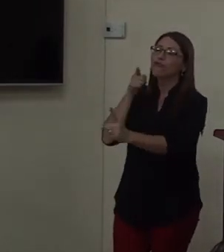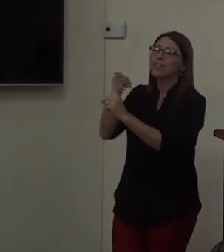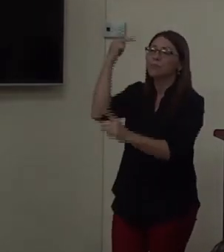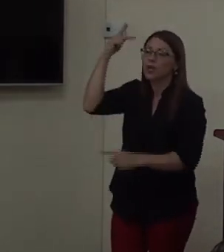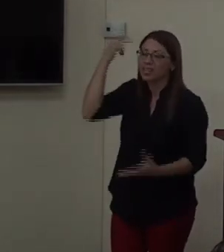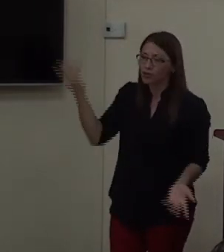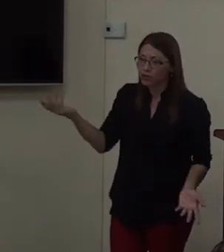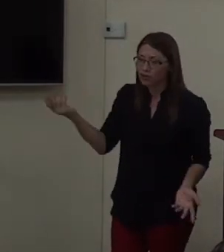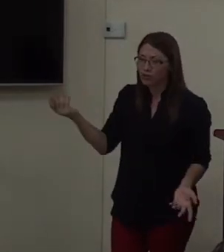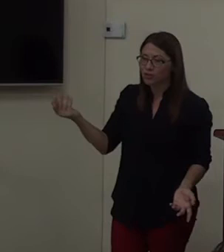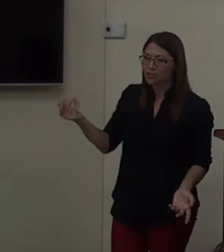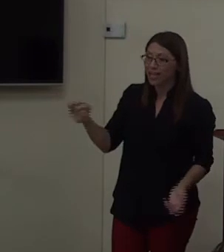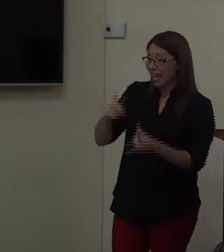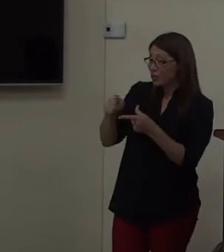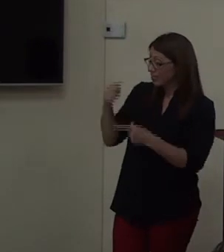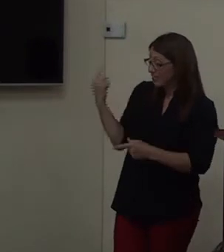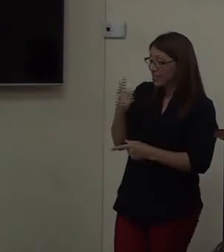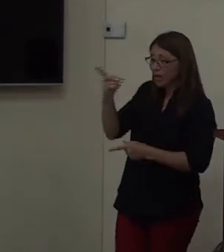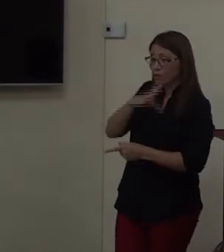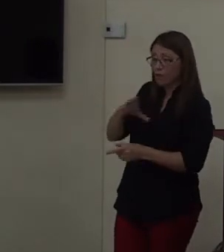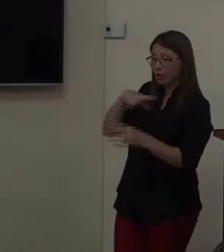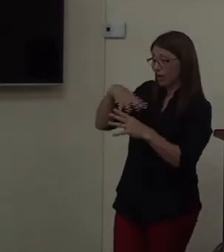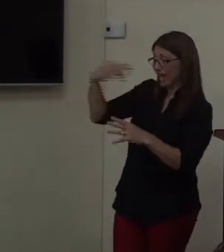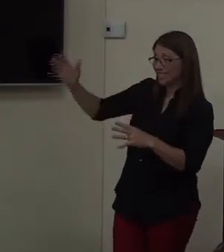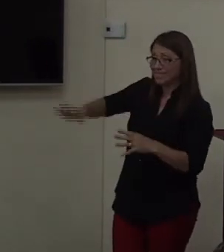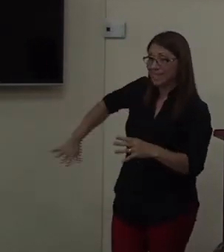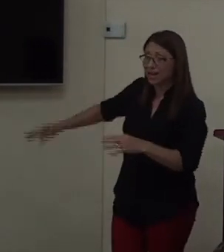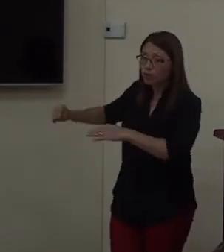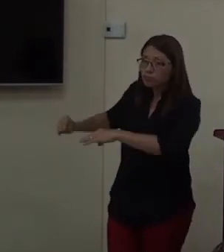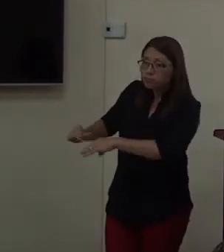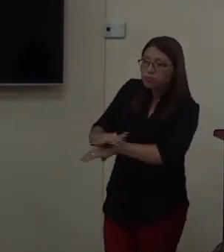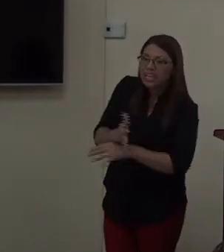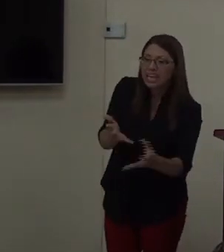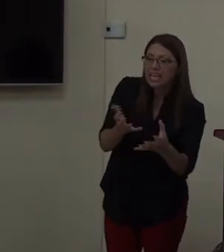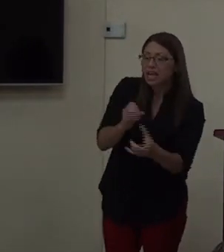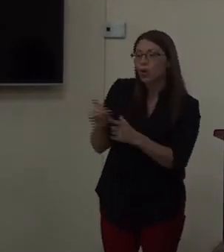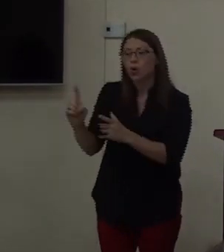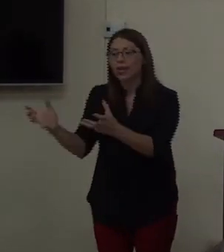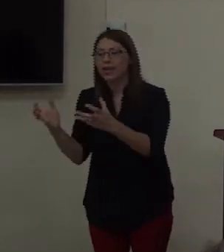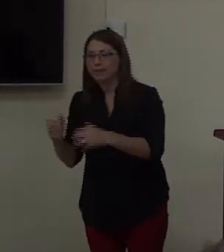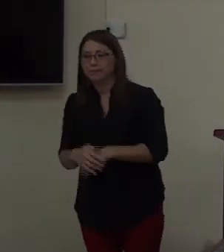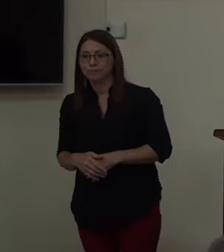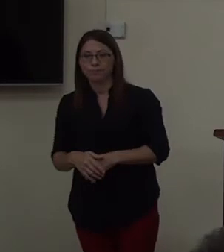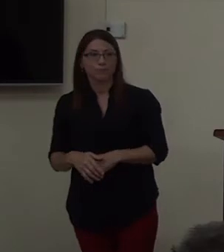Ese factor externo cambia montones lo que quieren o no quieren, ¿verdad? ¿Hay mucha